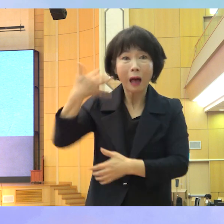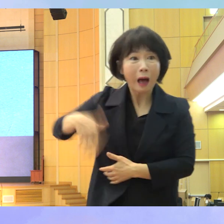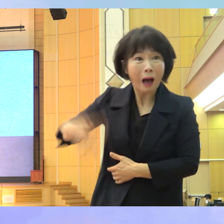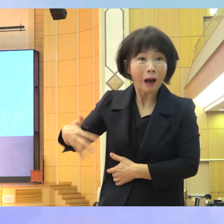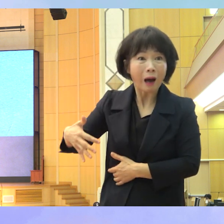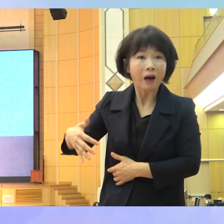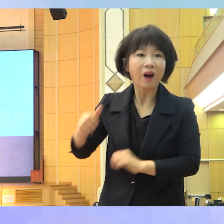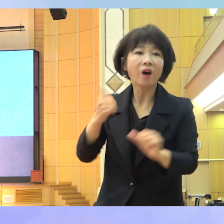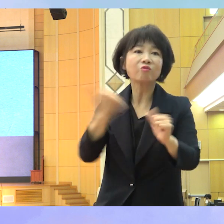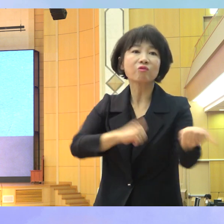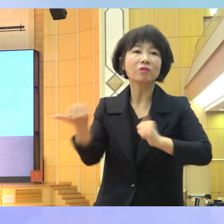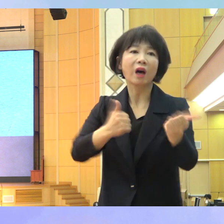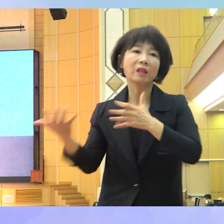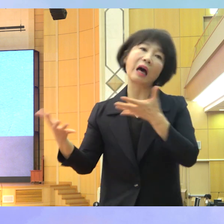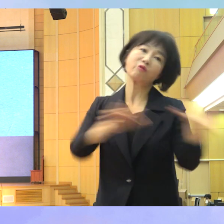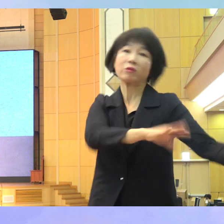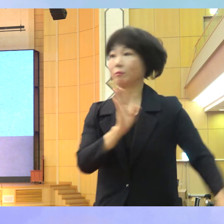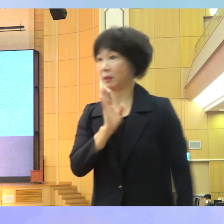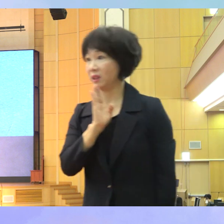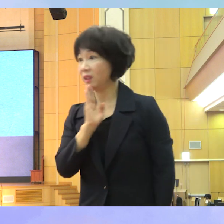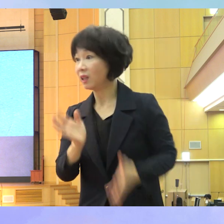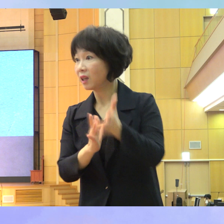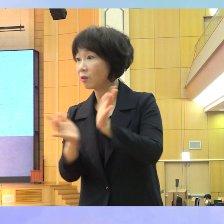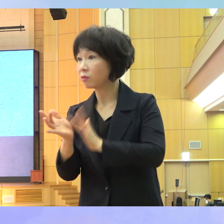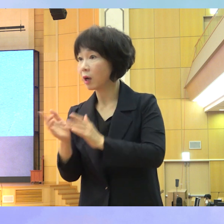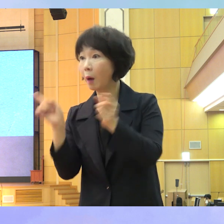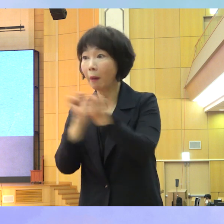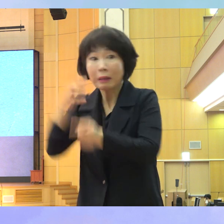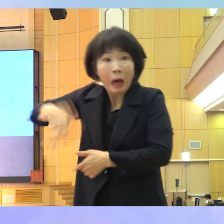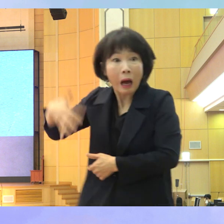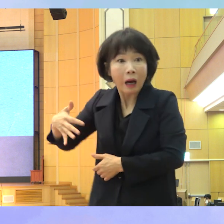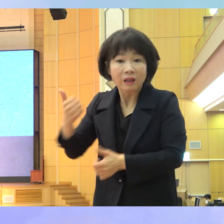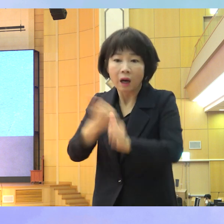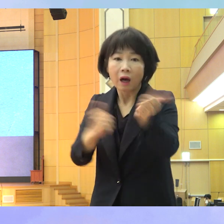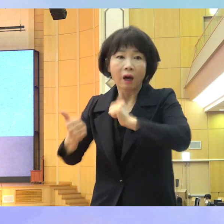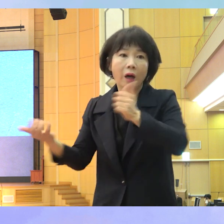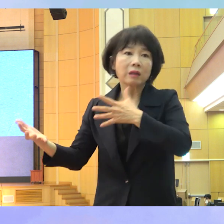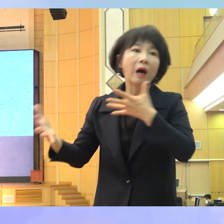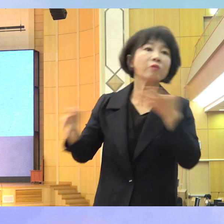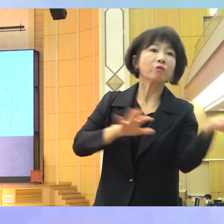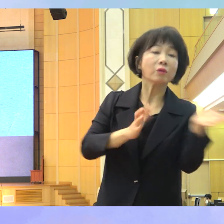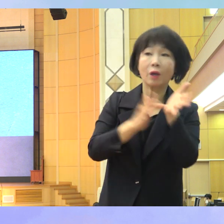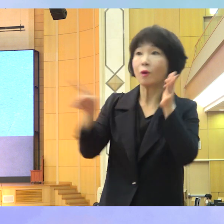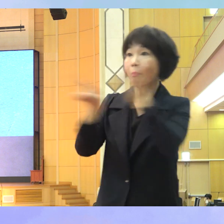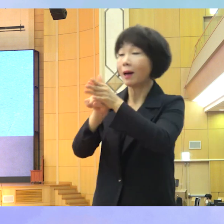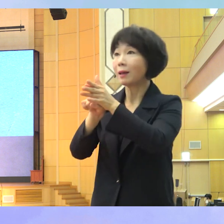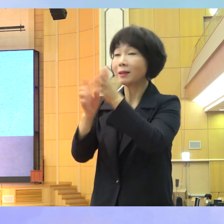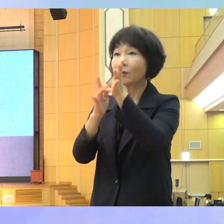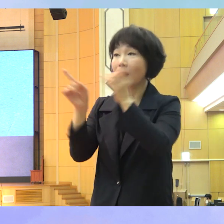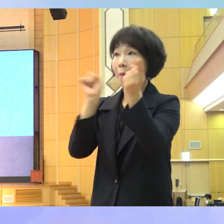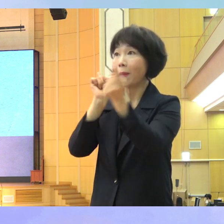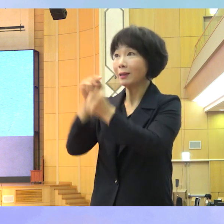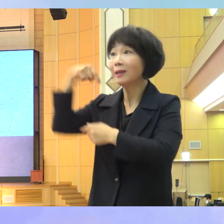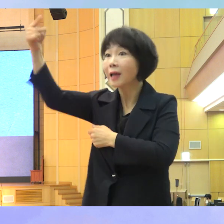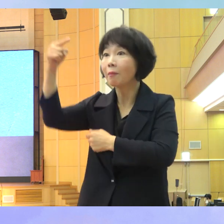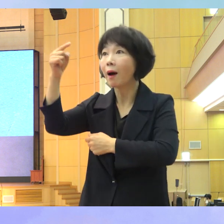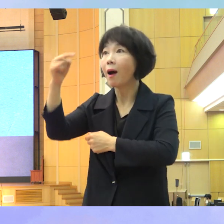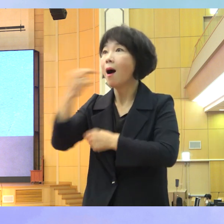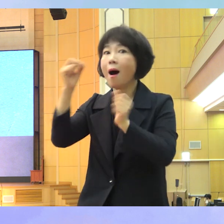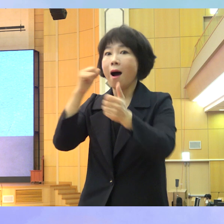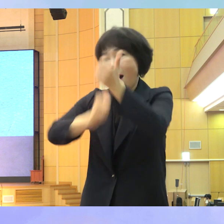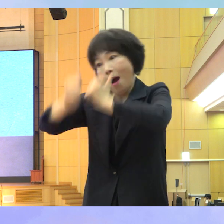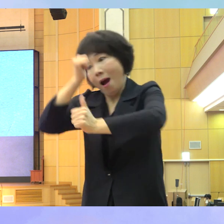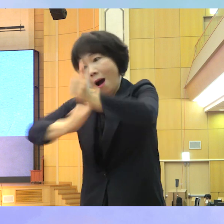예수님을 만난 이후에는 다 살고입니다. 할렐루야. 이게 우리가